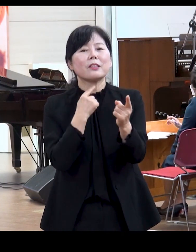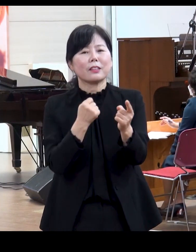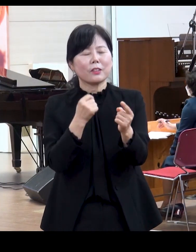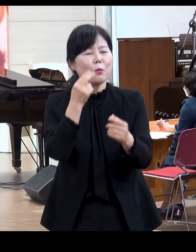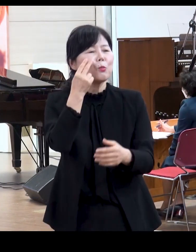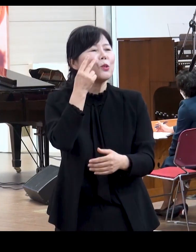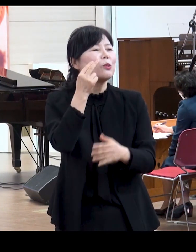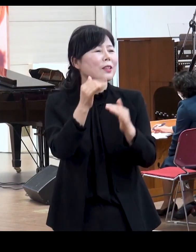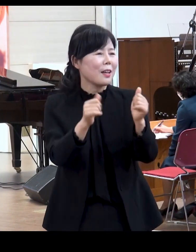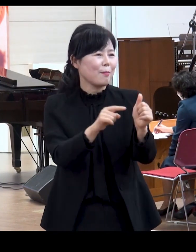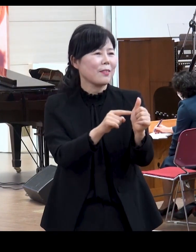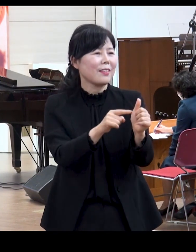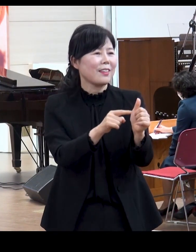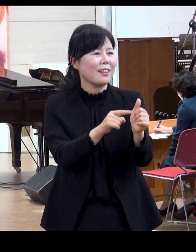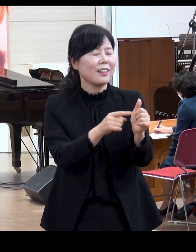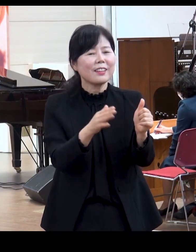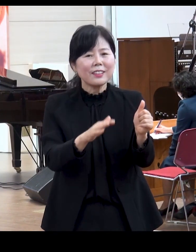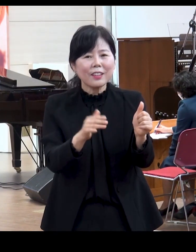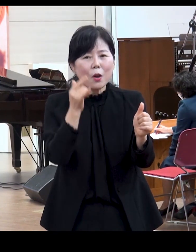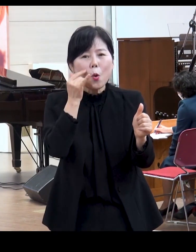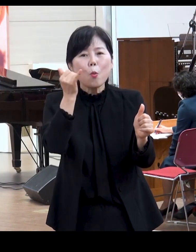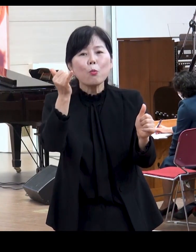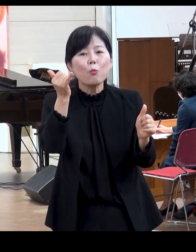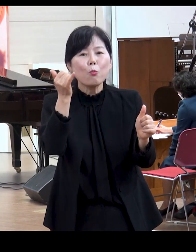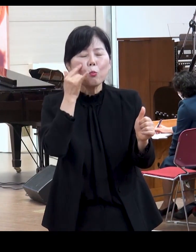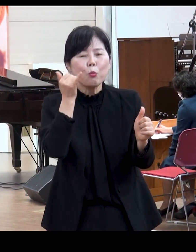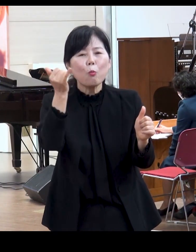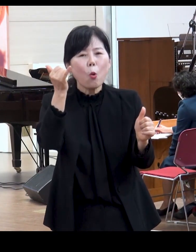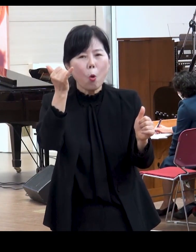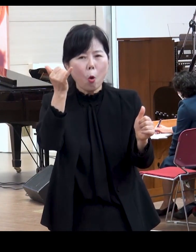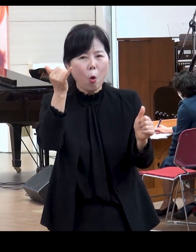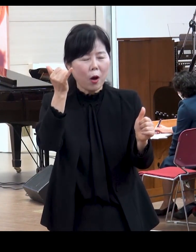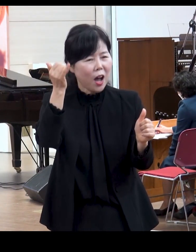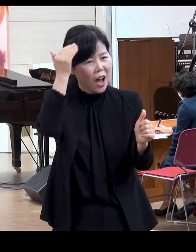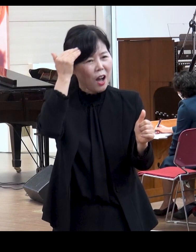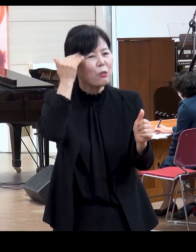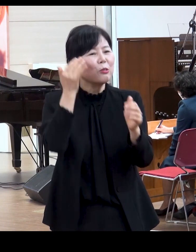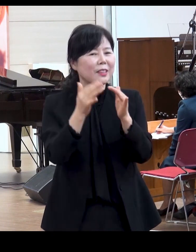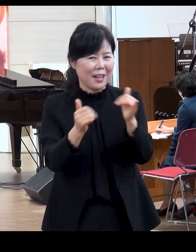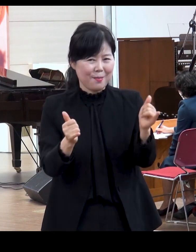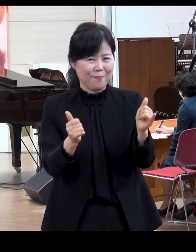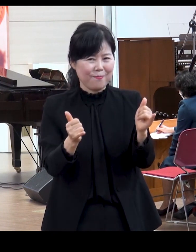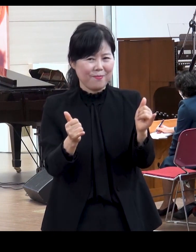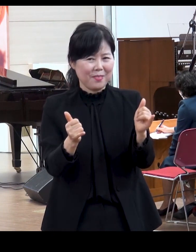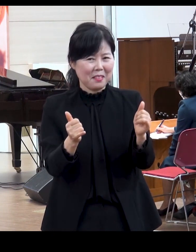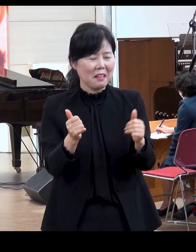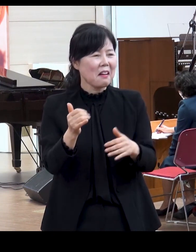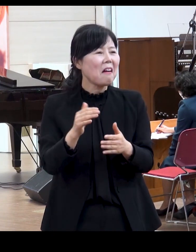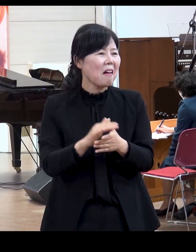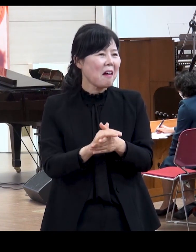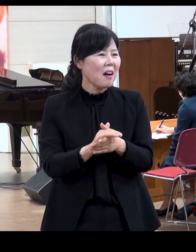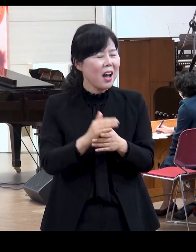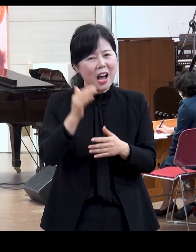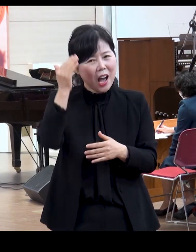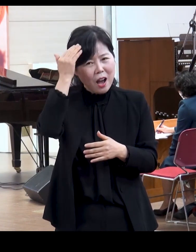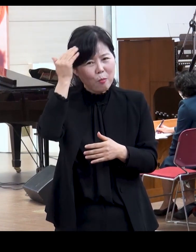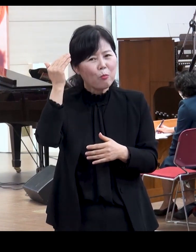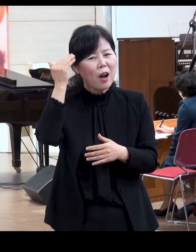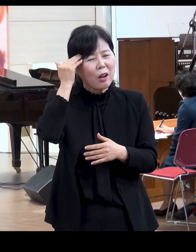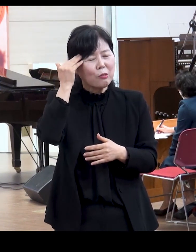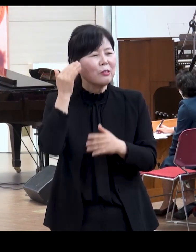사람이죠. 그런데 한국에 온 미국 선교사님 아버지와 어머니 사이에서